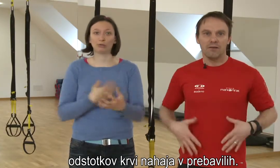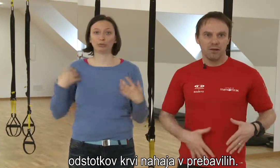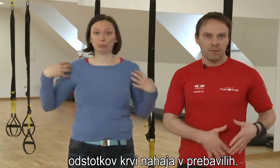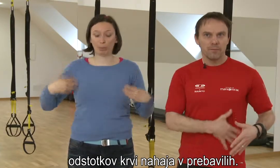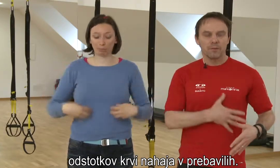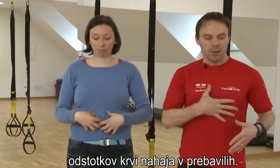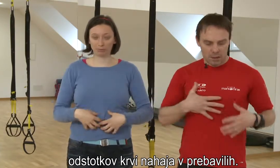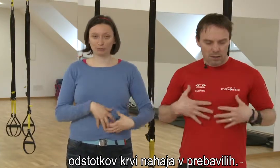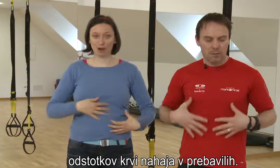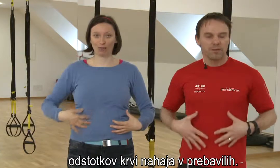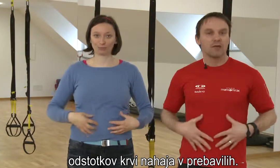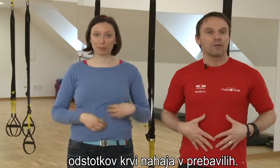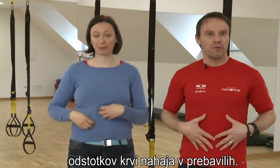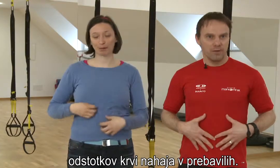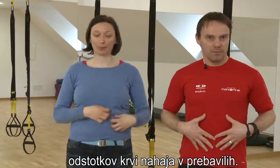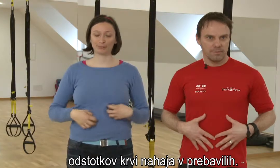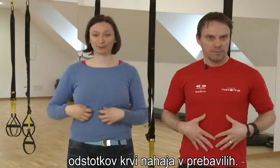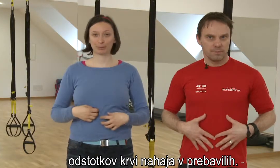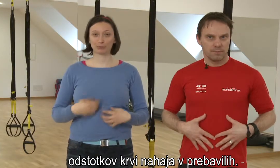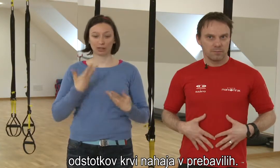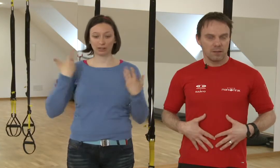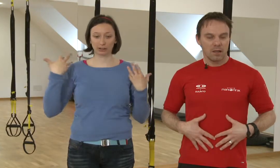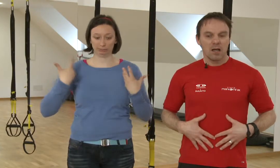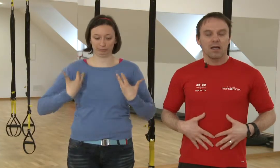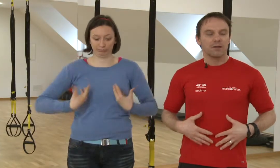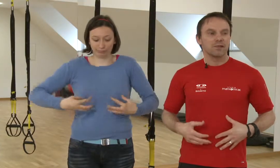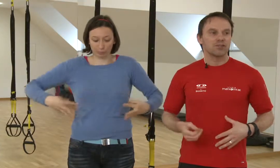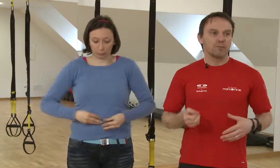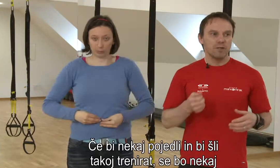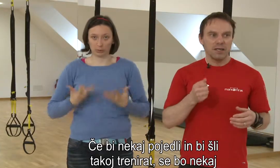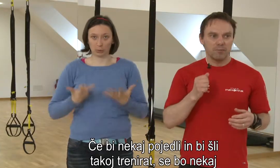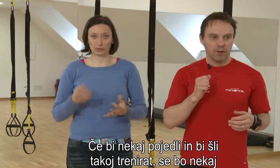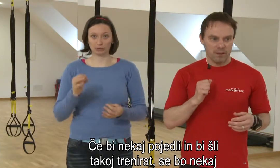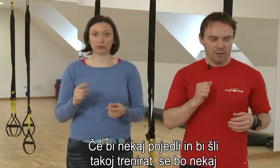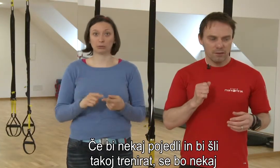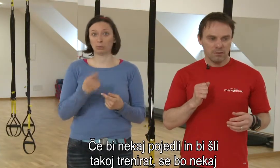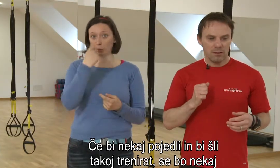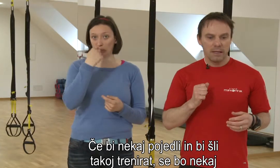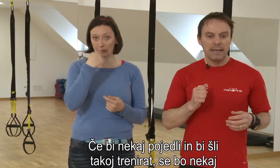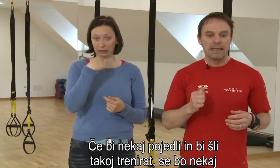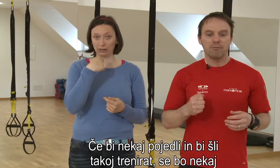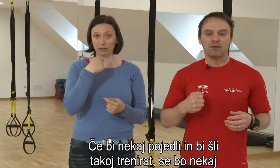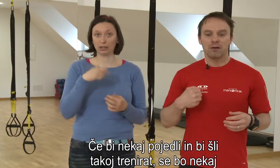v delu prebavil. In recimo, če bi mi nekaj pojedli in gremo